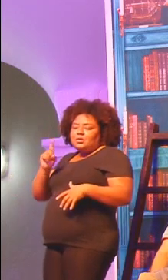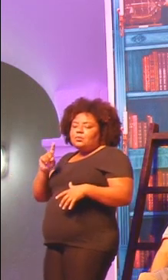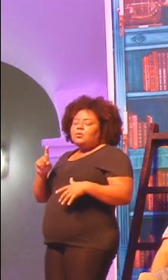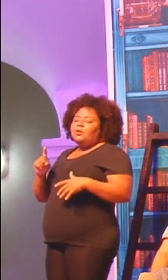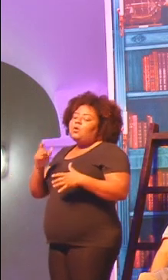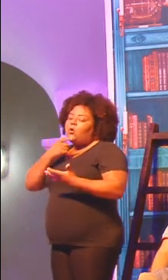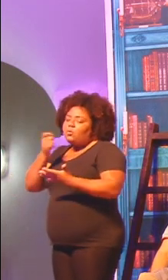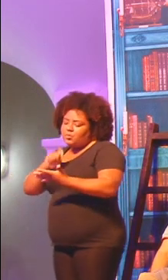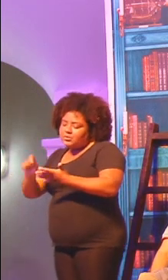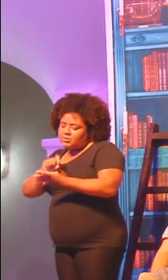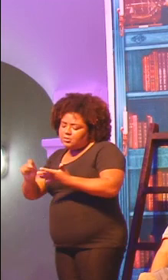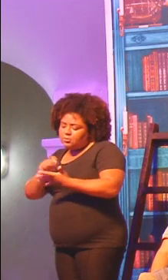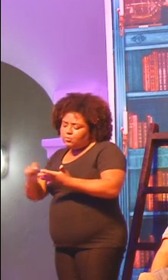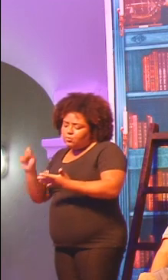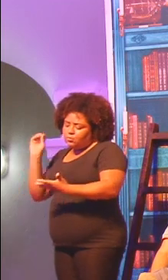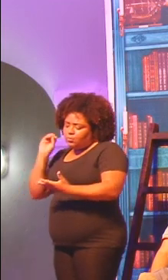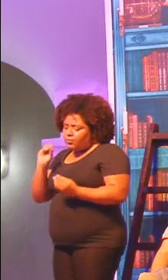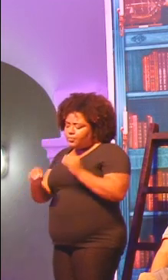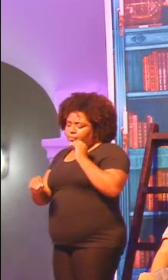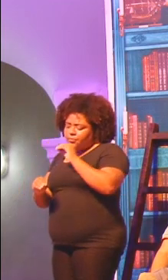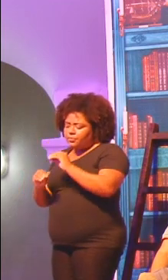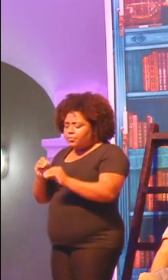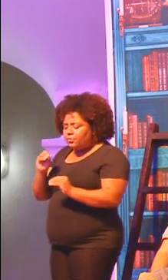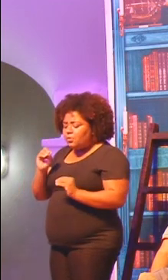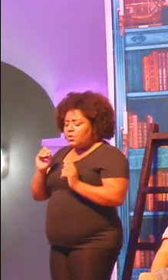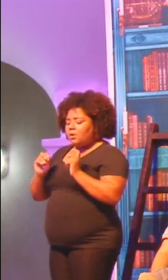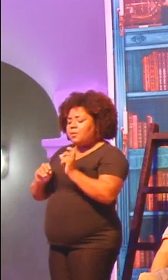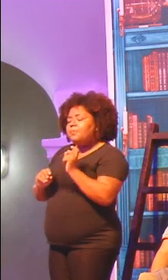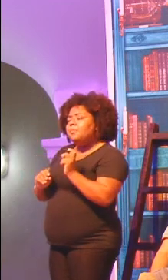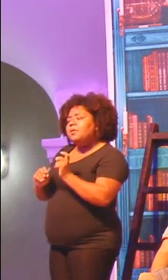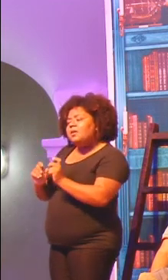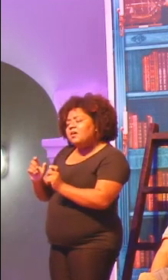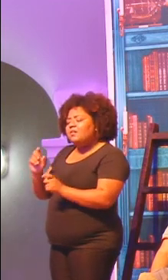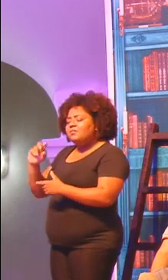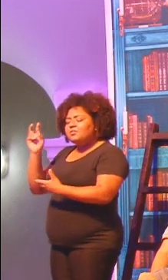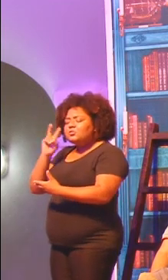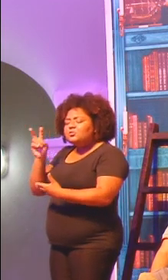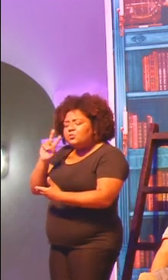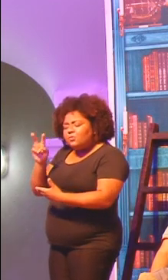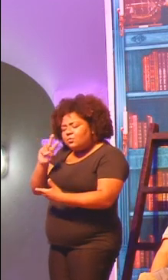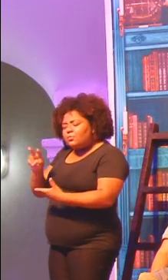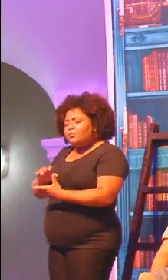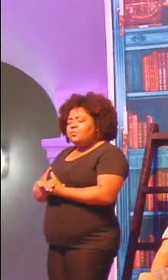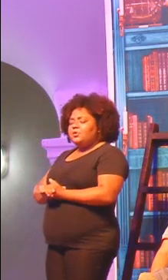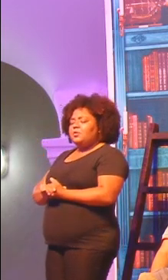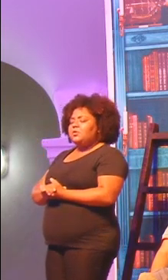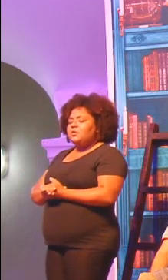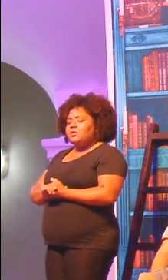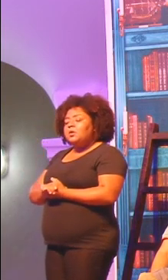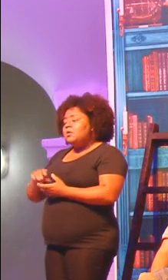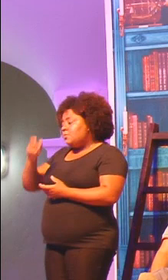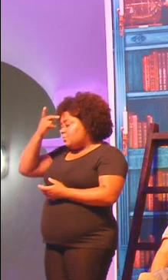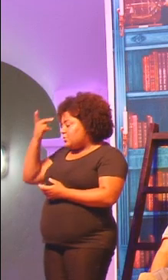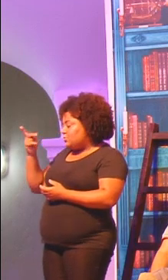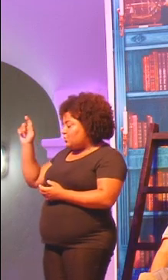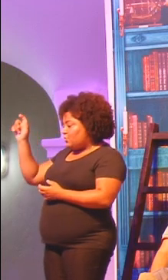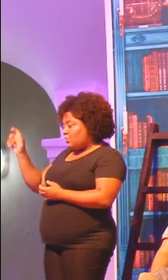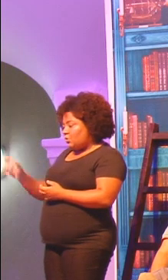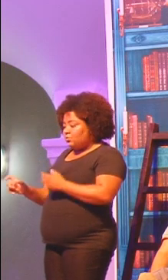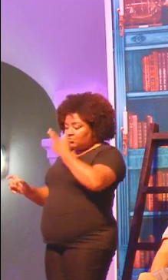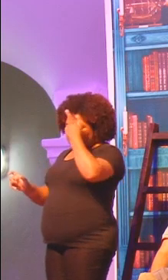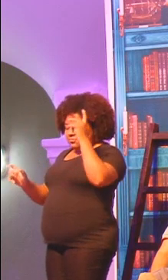ali a serviço da palavra, a serviço daquela história, ao encontro das suas